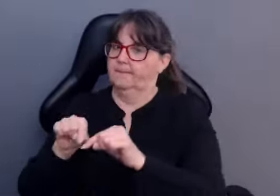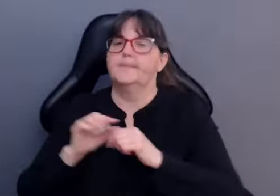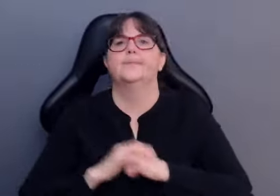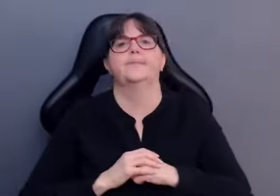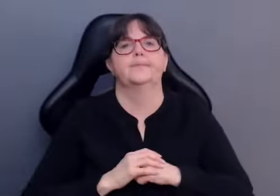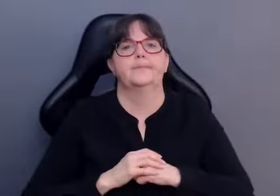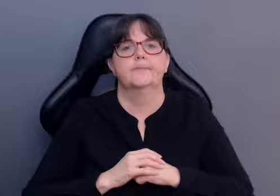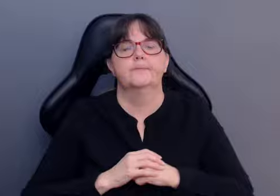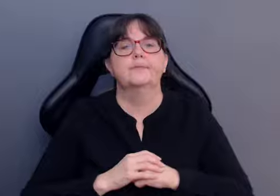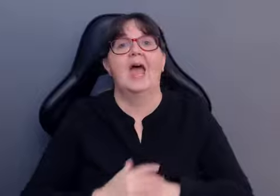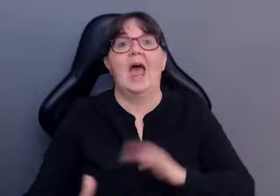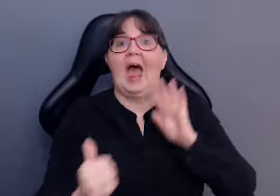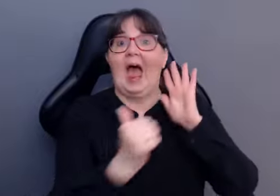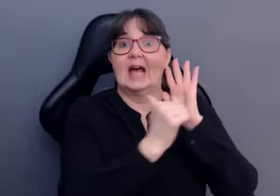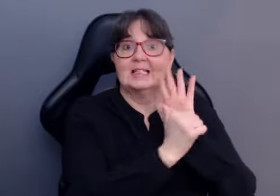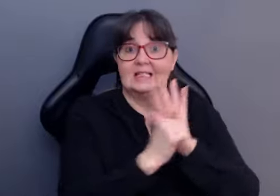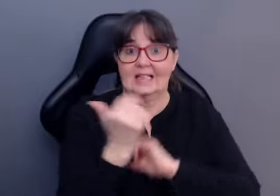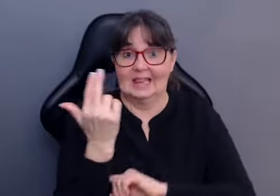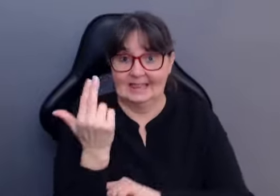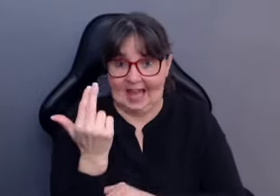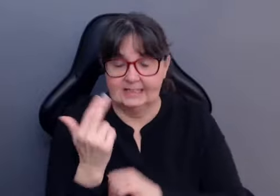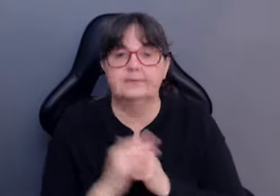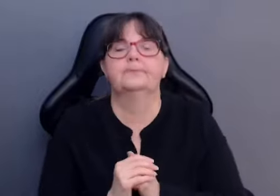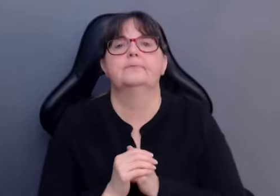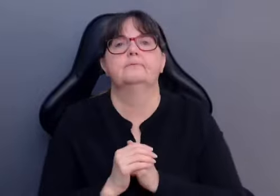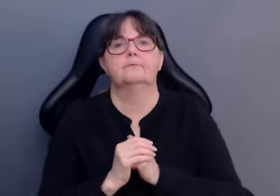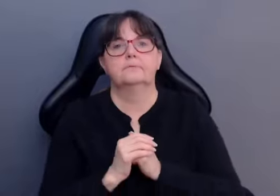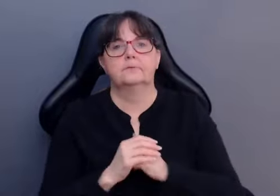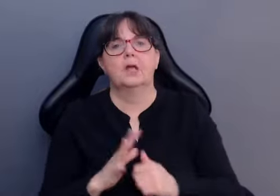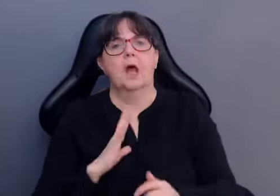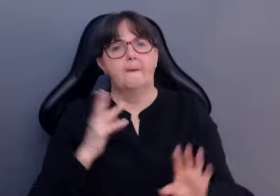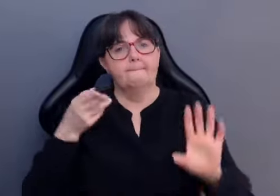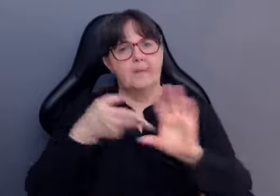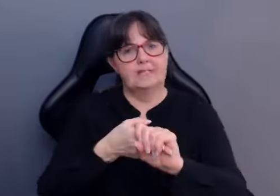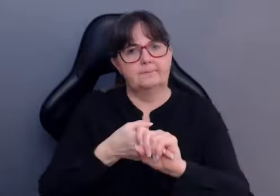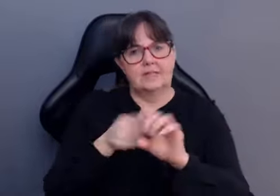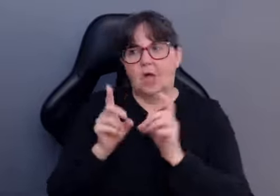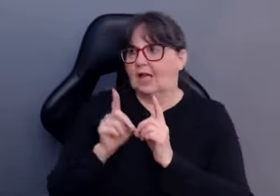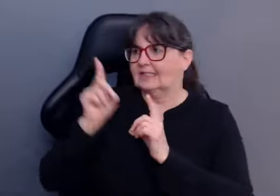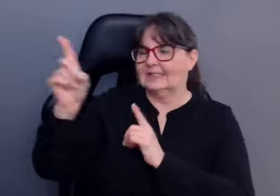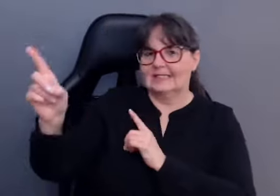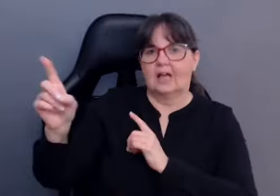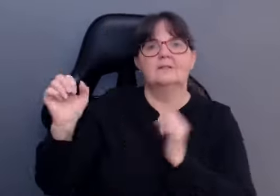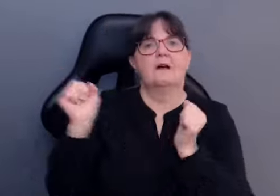Article 13. Participation à distance par moyens technologiques.